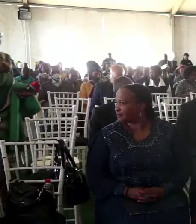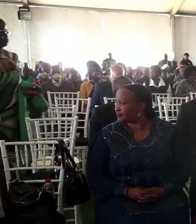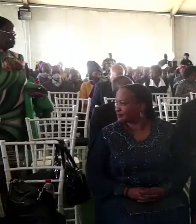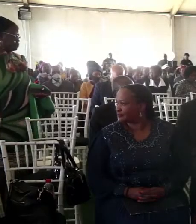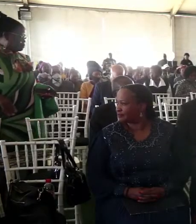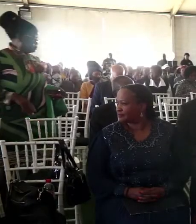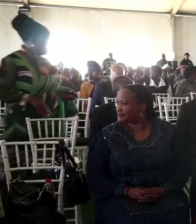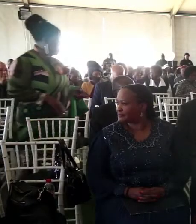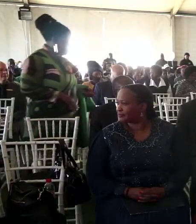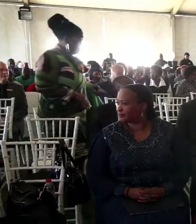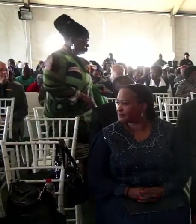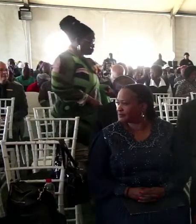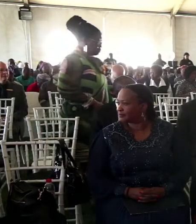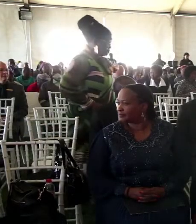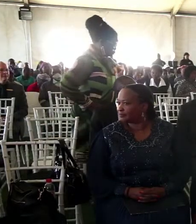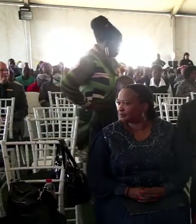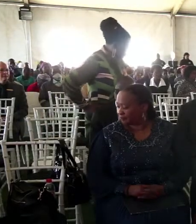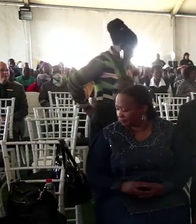N-O-N-C-E-B-A, Khontsiwe